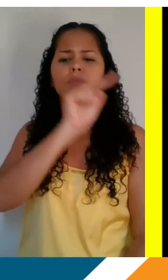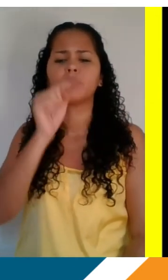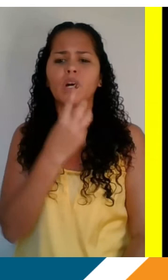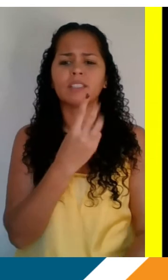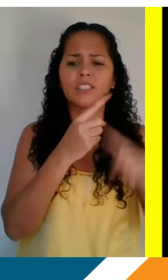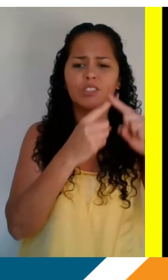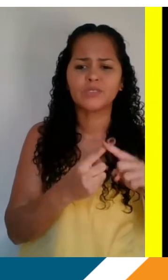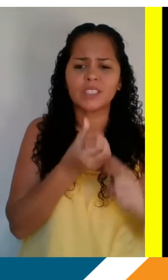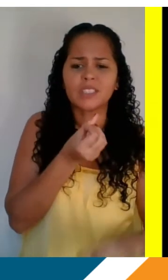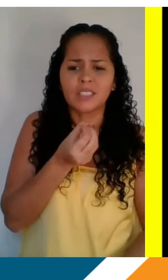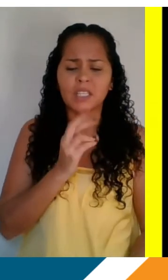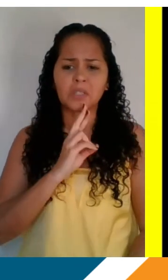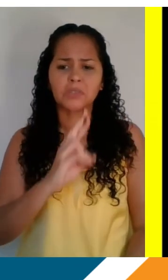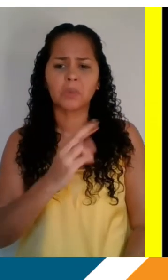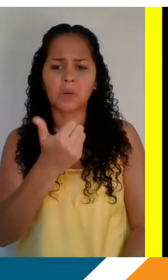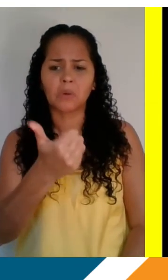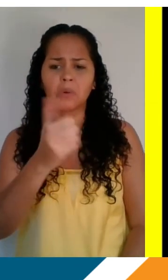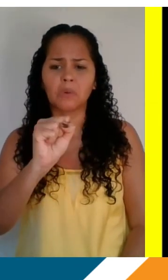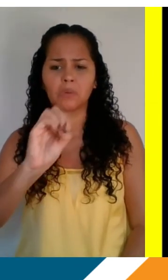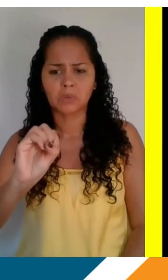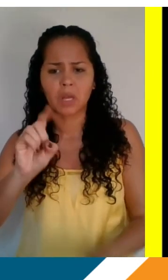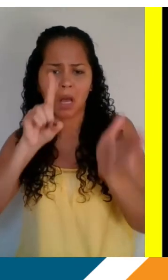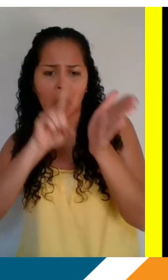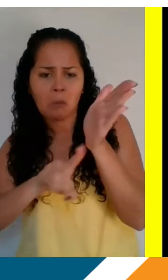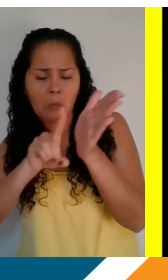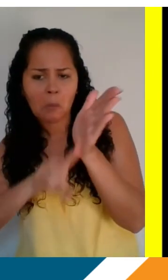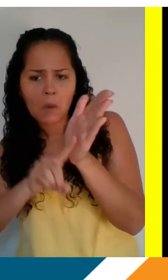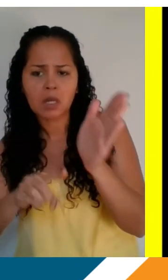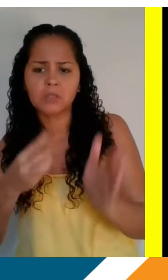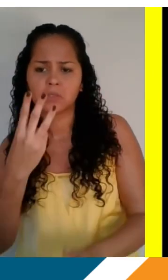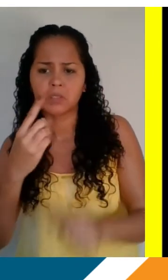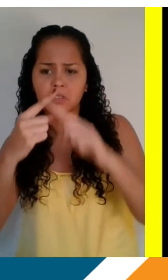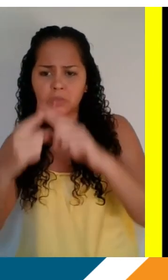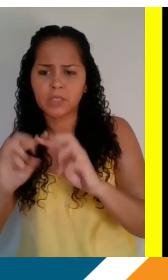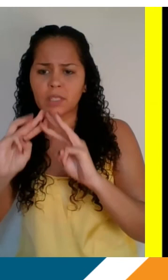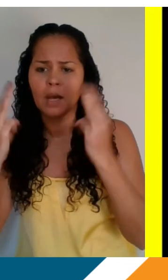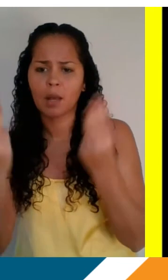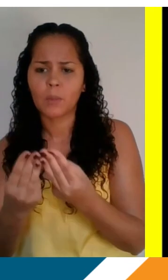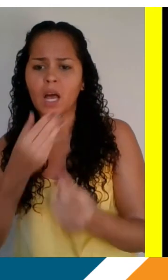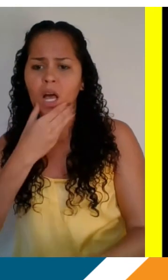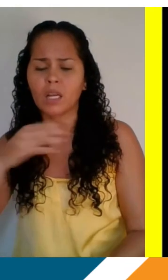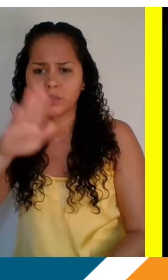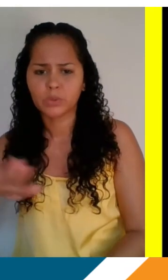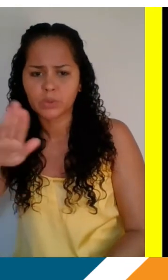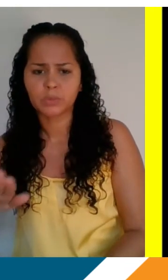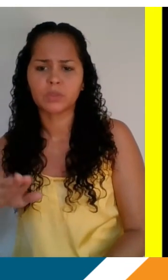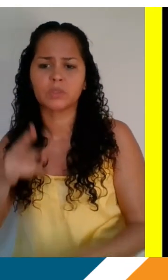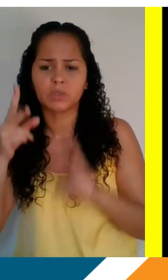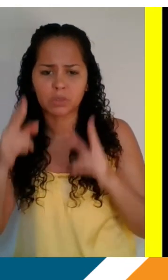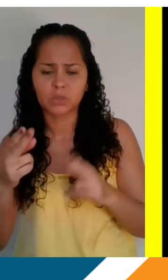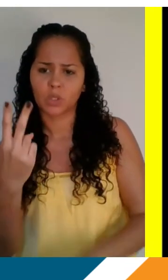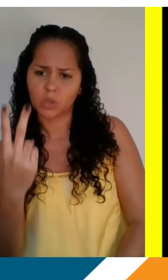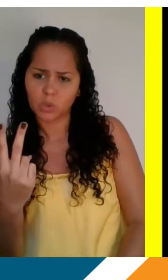60, 180, menos 3 vezes a massa do menino, igual a 2 vezes